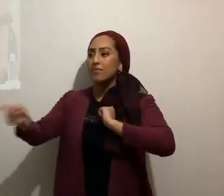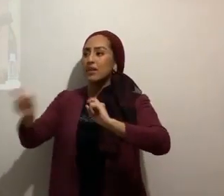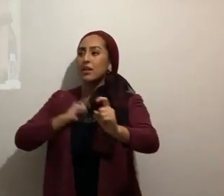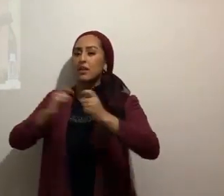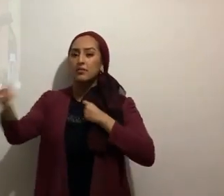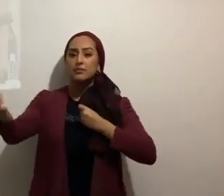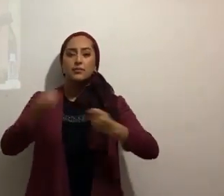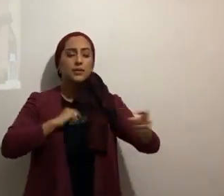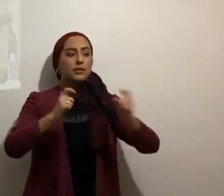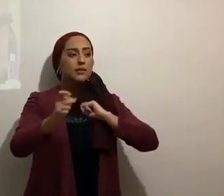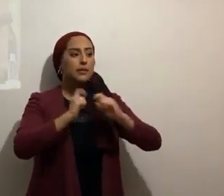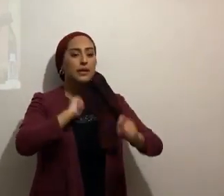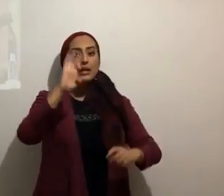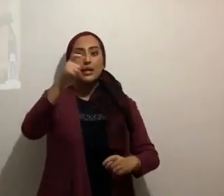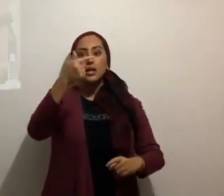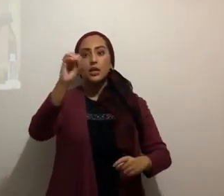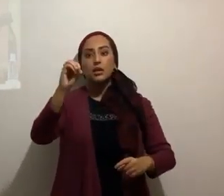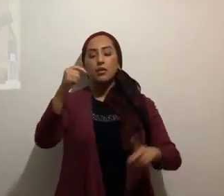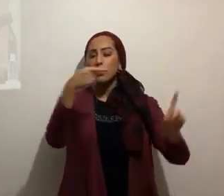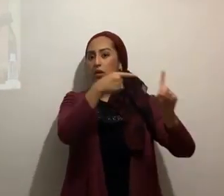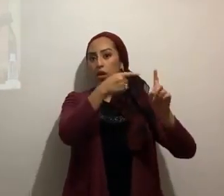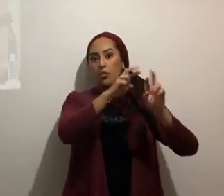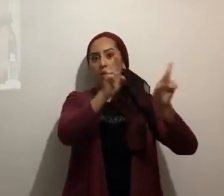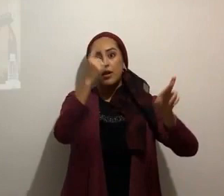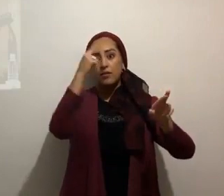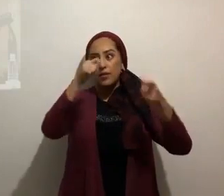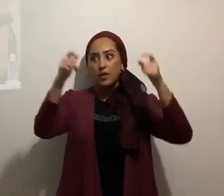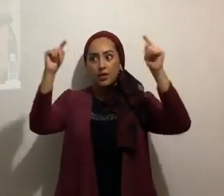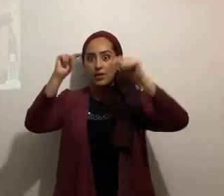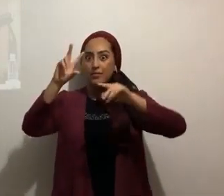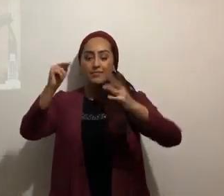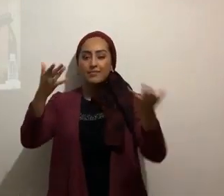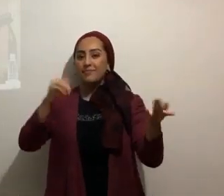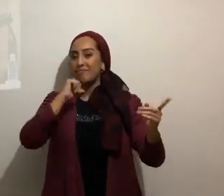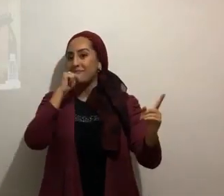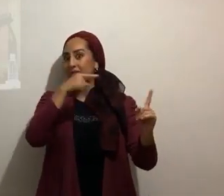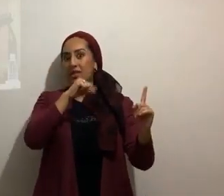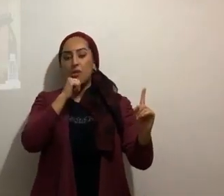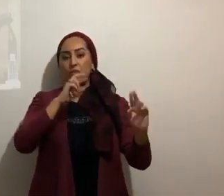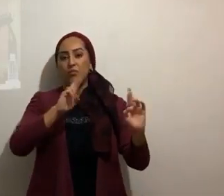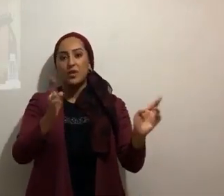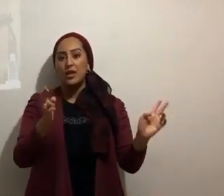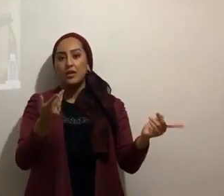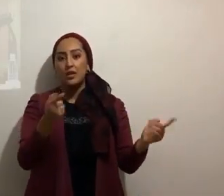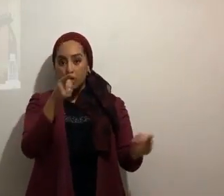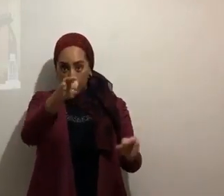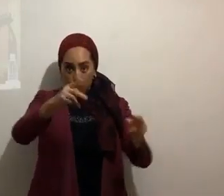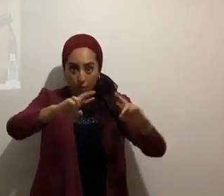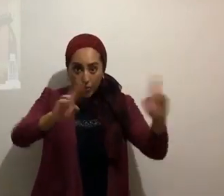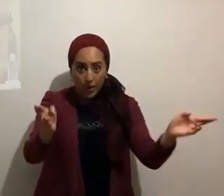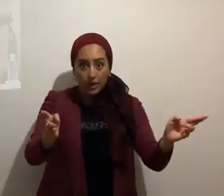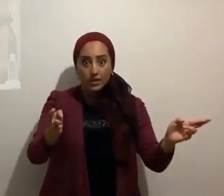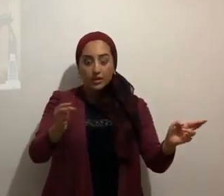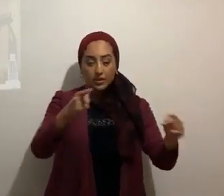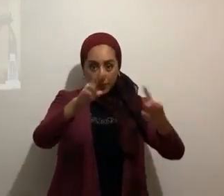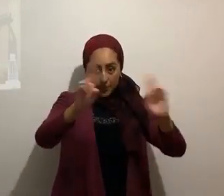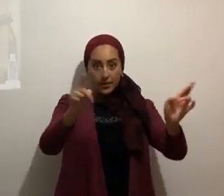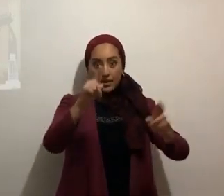el ego. Esa persona está preparada para la tribulación, pero ni de chiste. Tú ya estás preparado, que eres